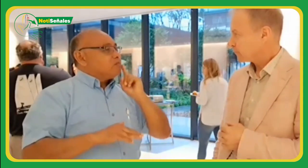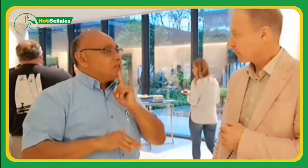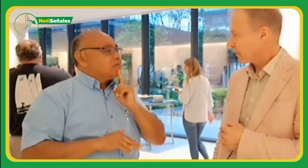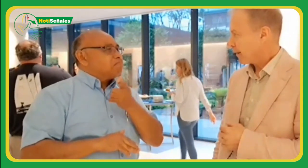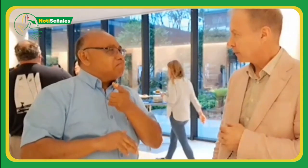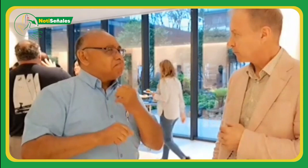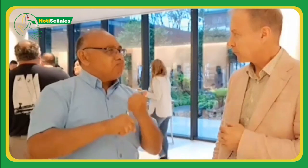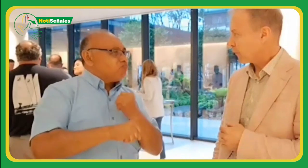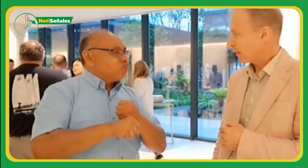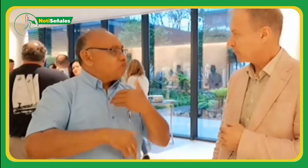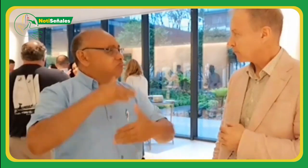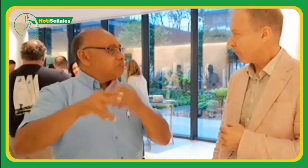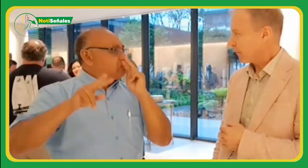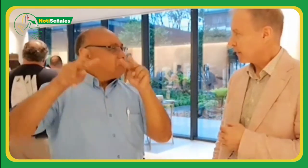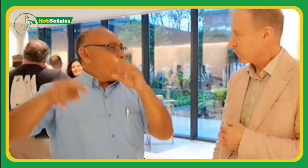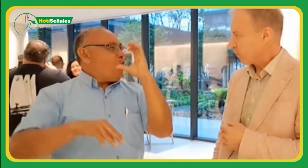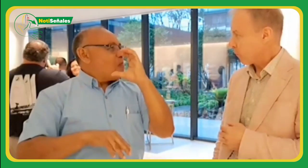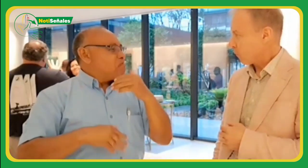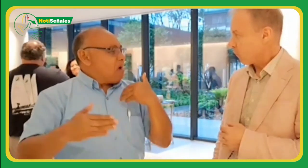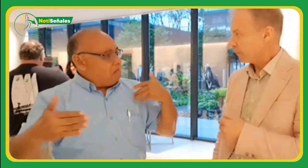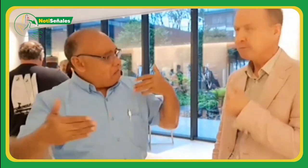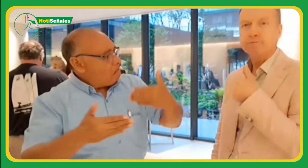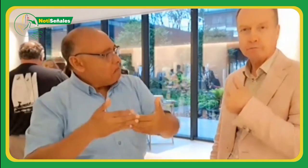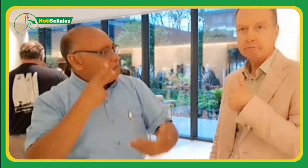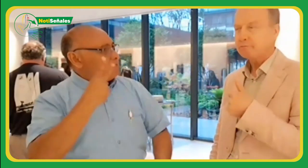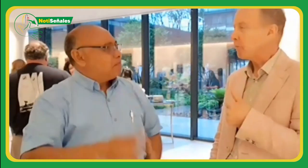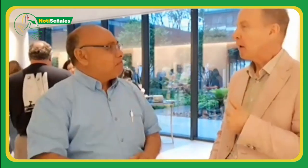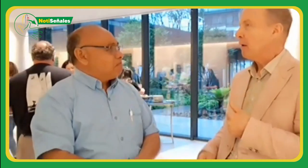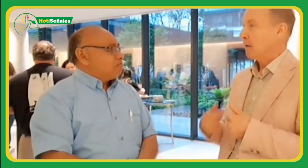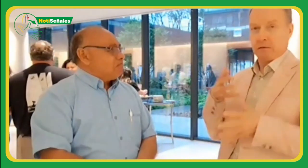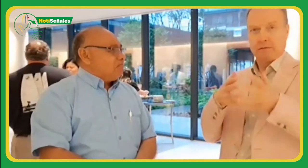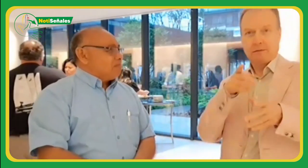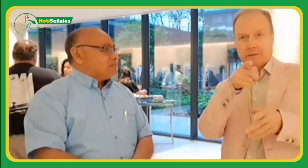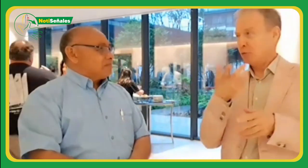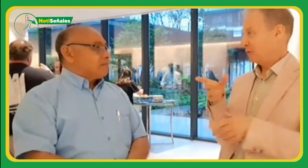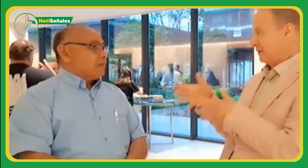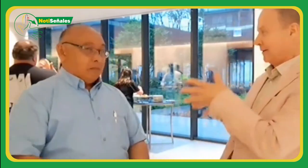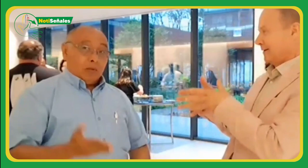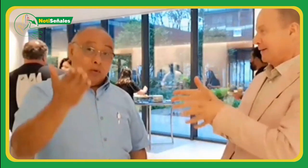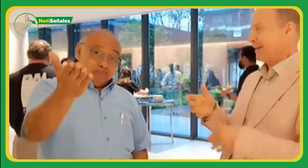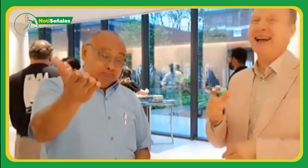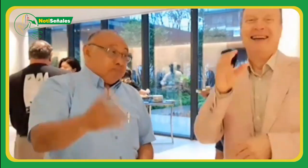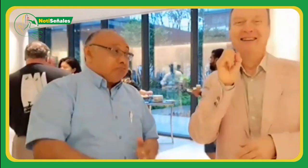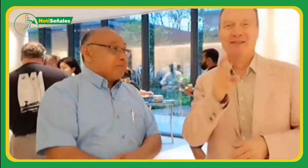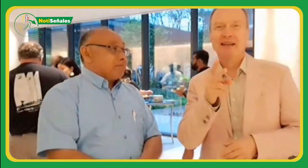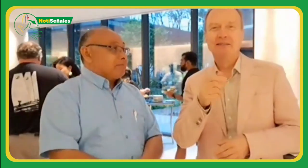sus procesos cuéntanos cuál fue tu percepción bien señor hacia el frente o hacia ti hacia allá